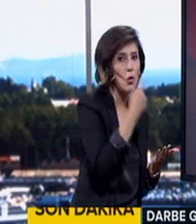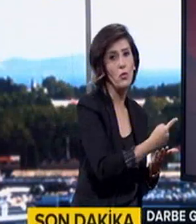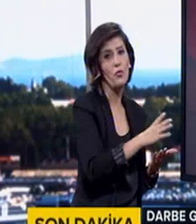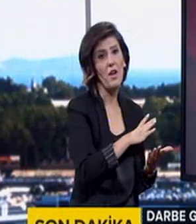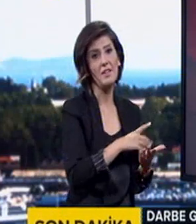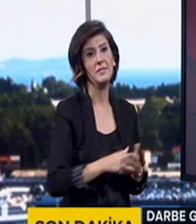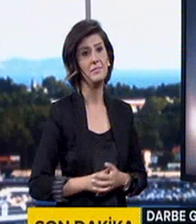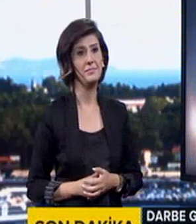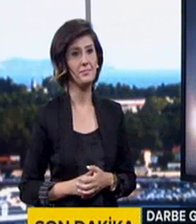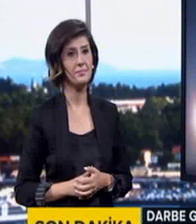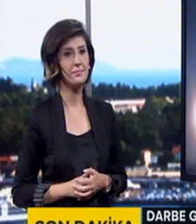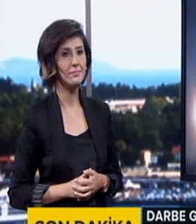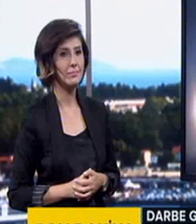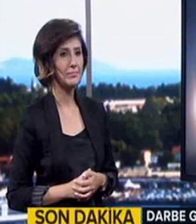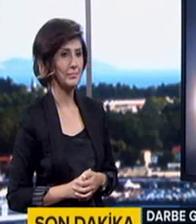serdi.